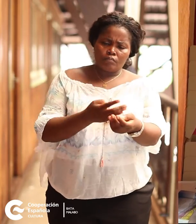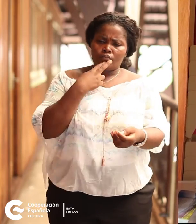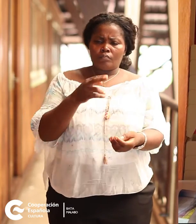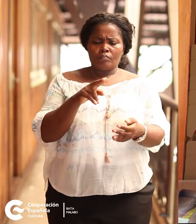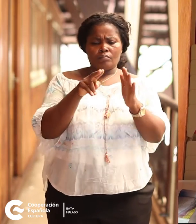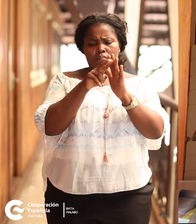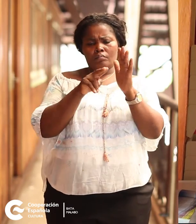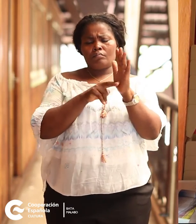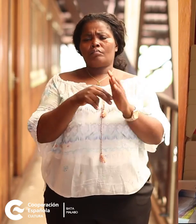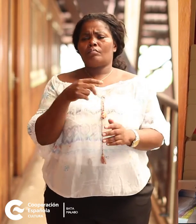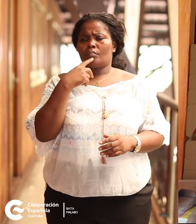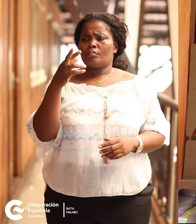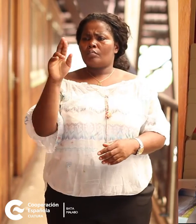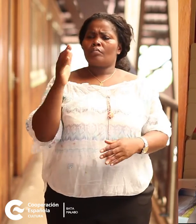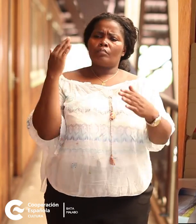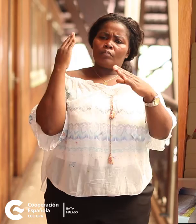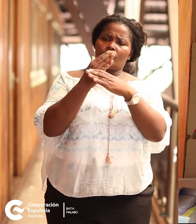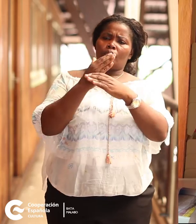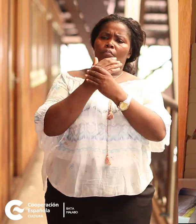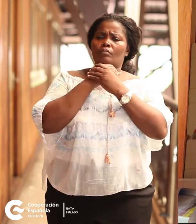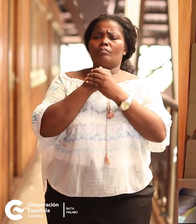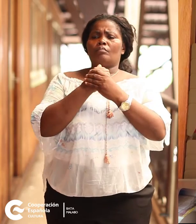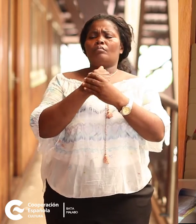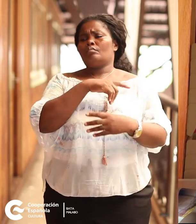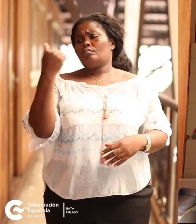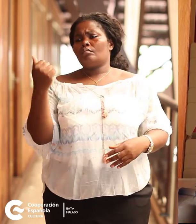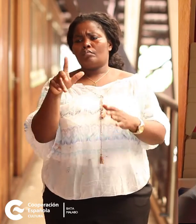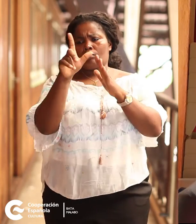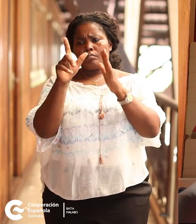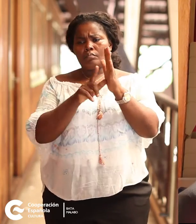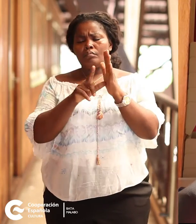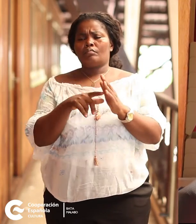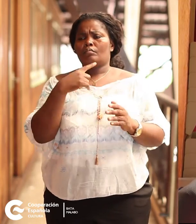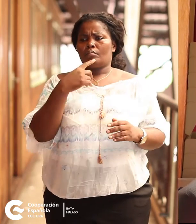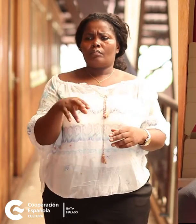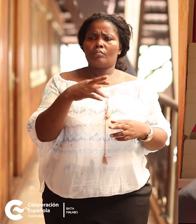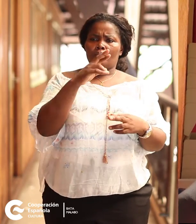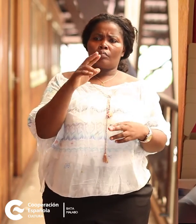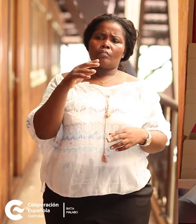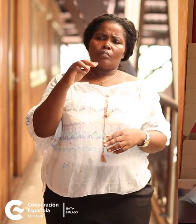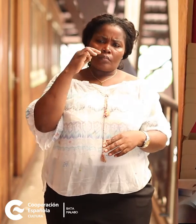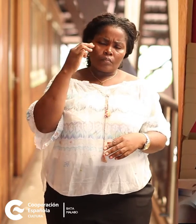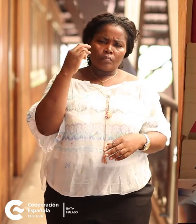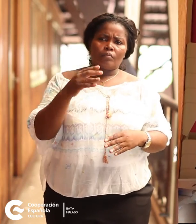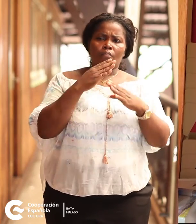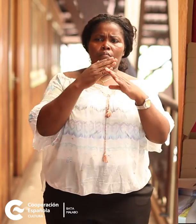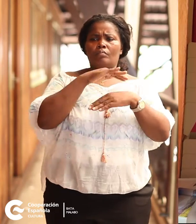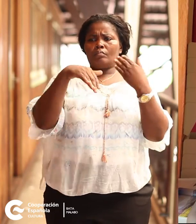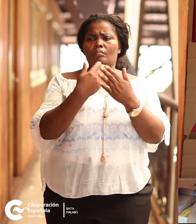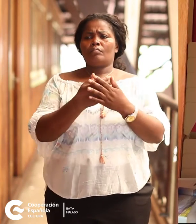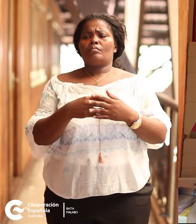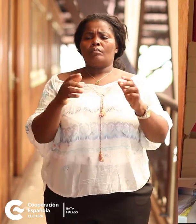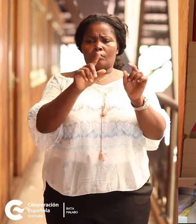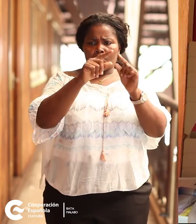saltándose la normativa. Rosa fue detenida por incumplir la ley y Martin organizó una protesta